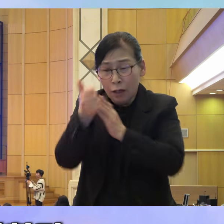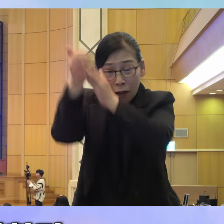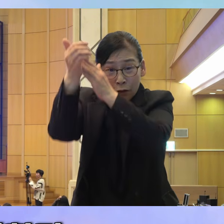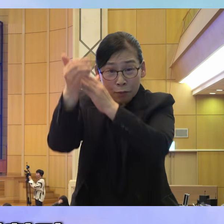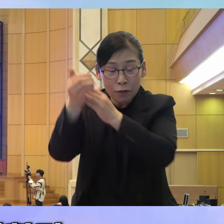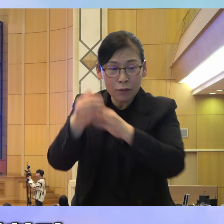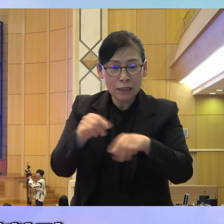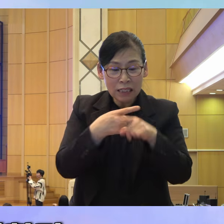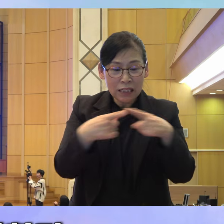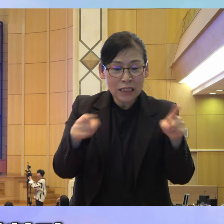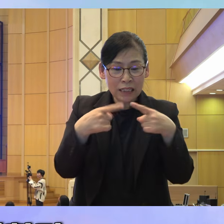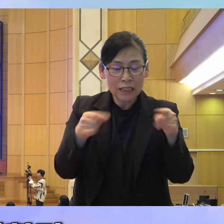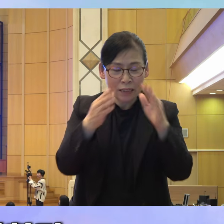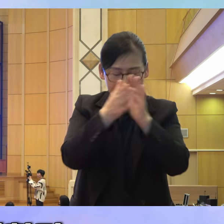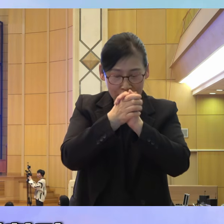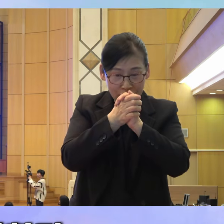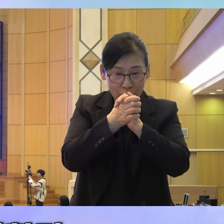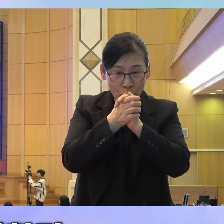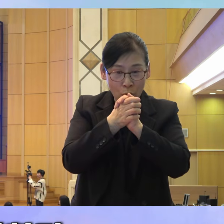1층 기도